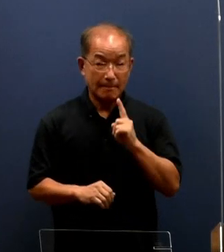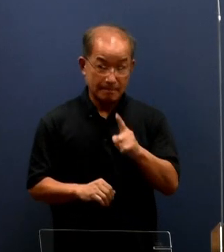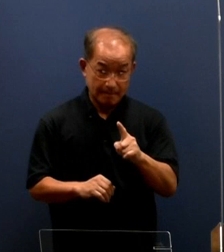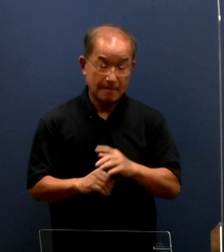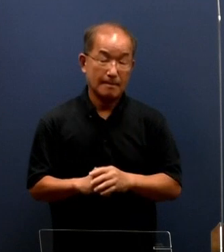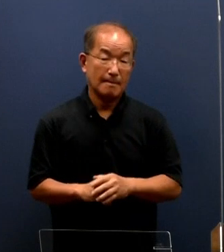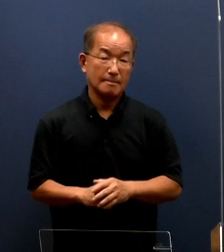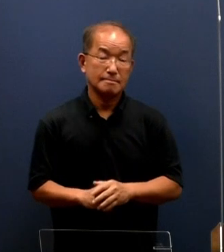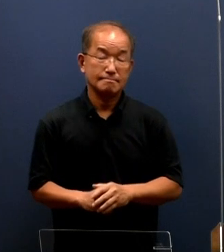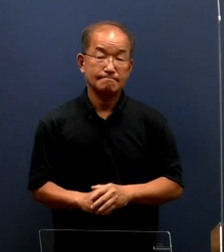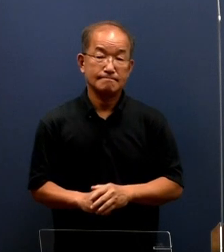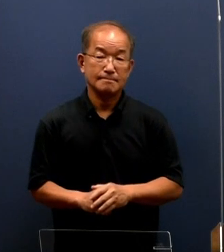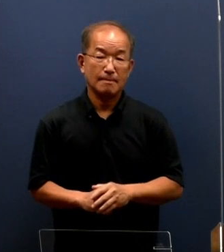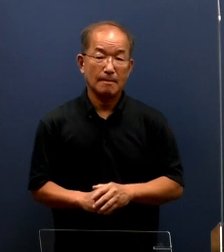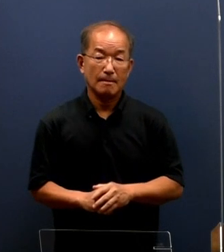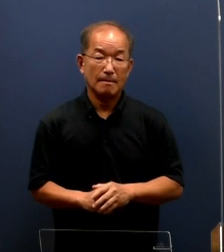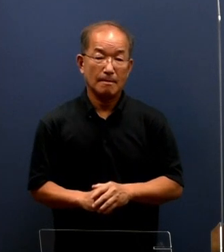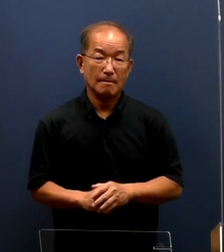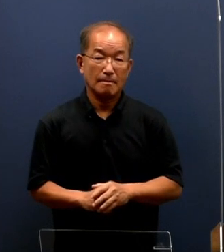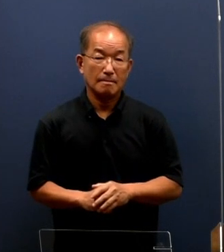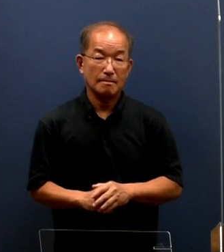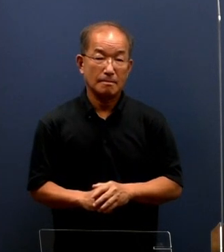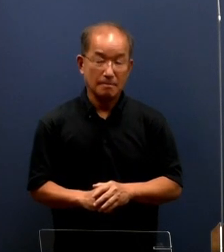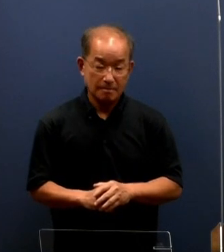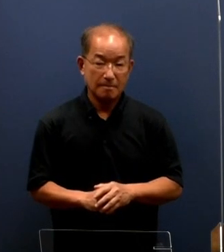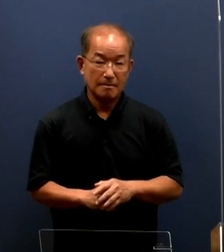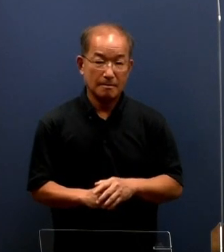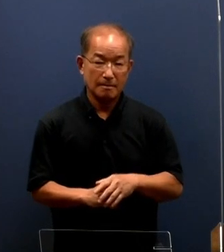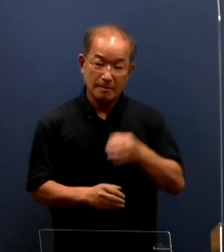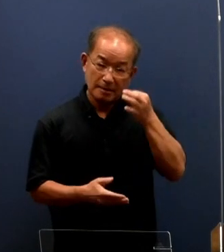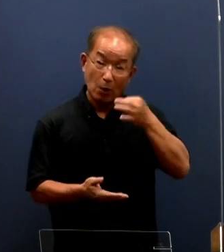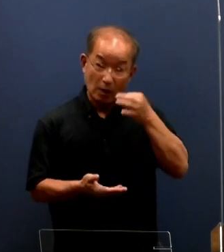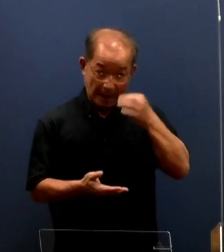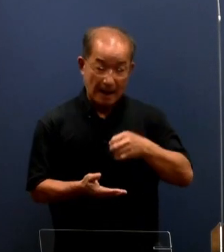その対する評価が、